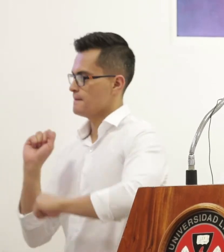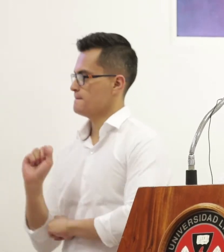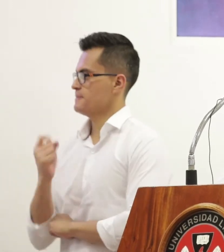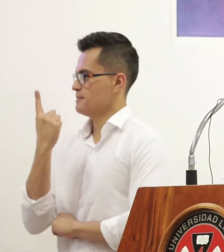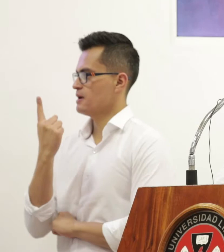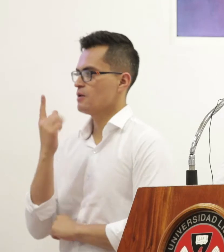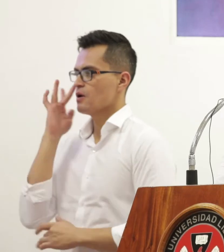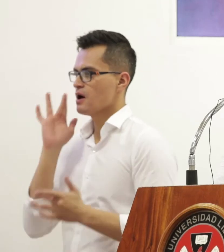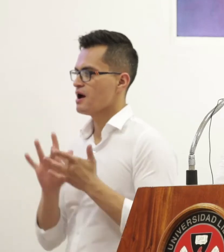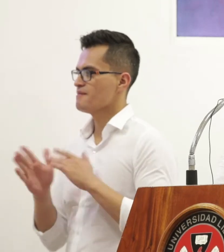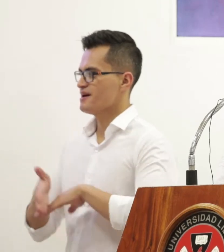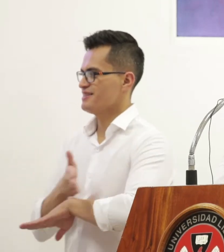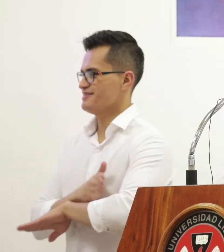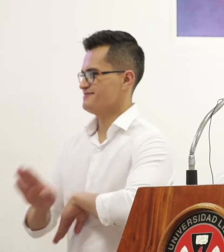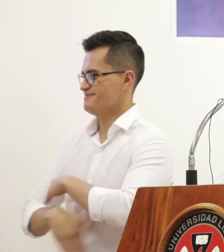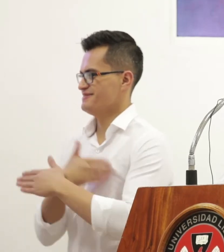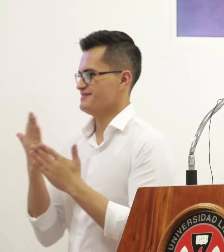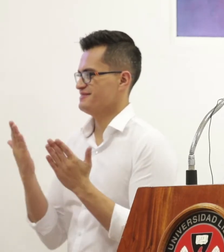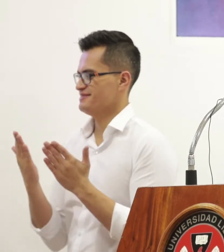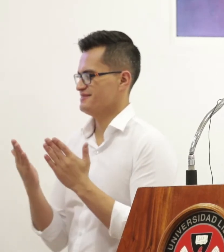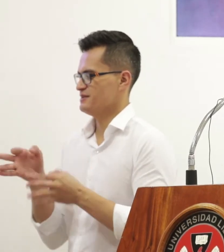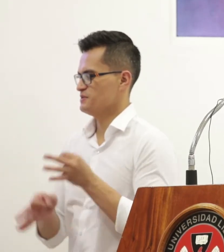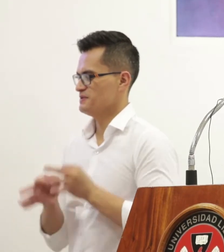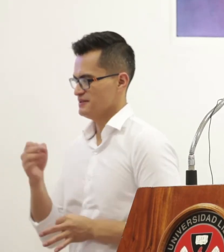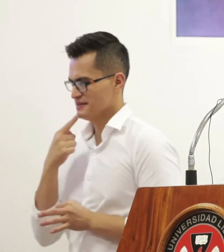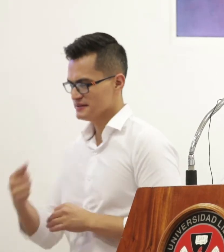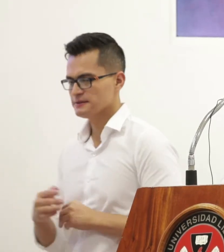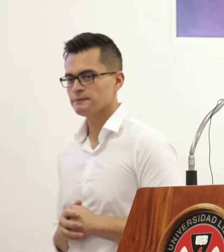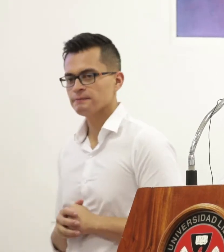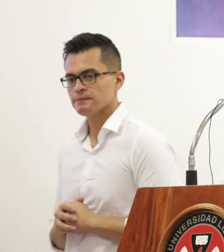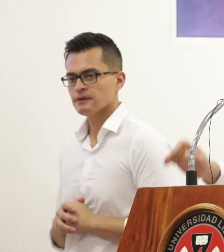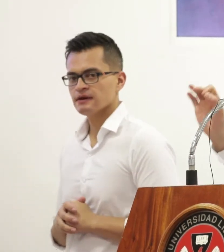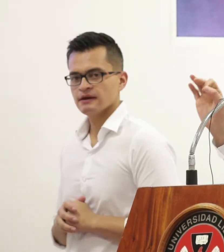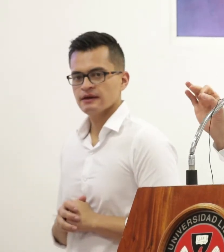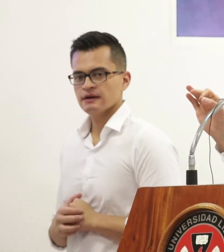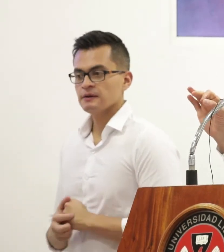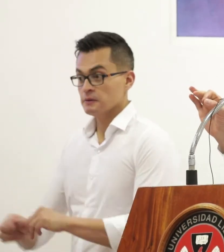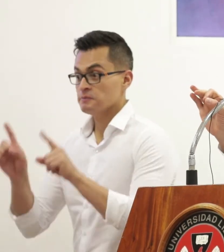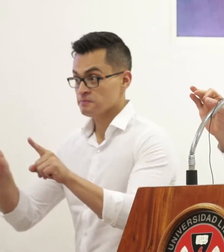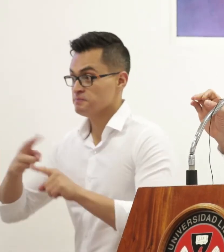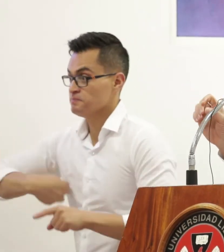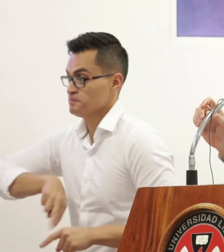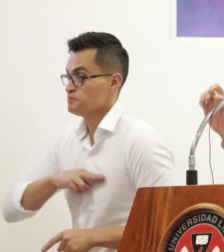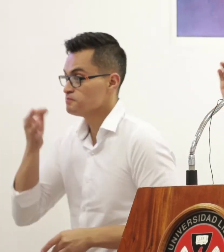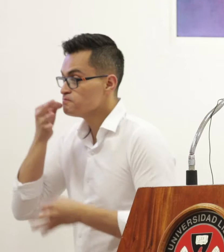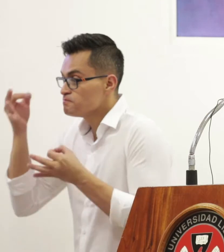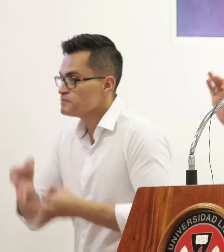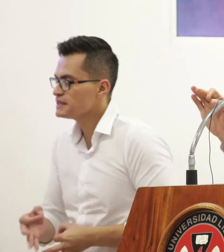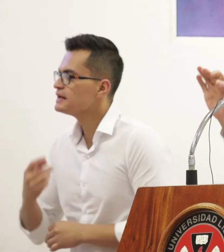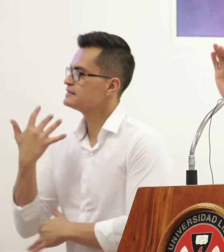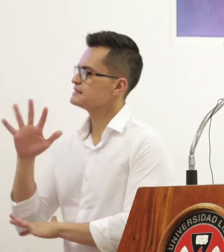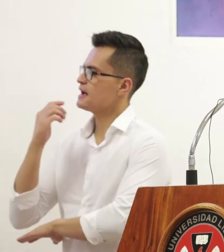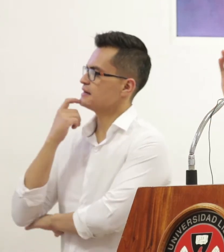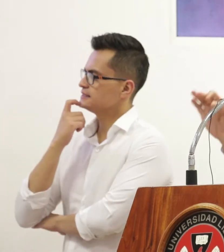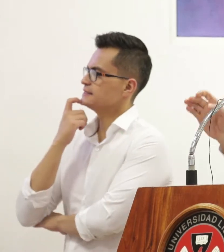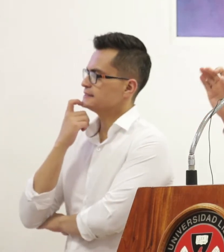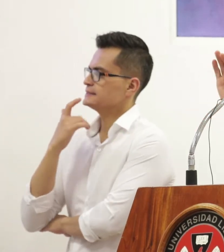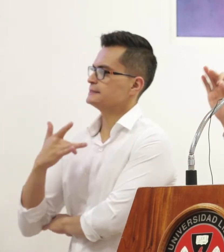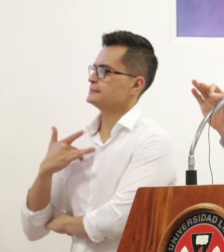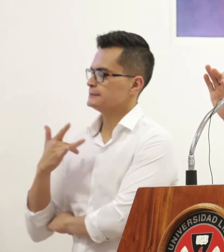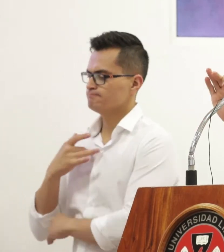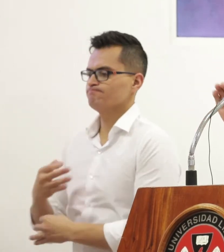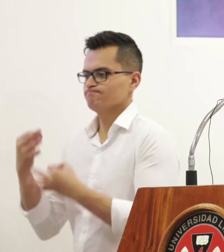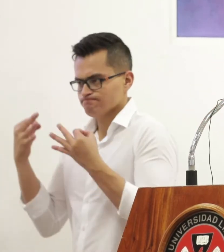como lo acaba de decir la señora ministra. Por eso estamos convencidos además, y con esto termino, que un elemento fundamental